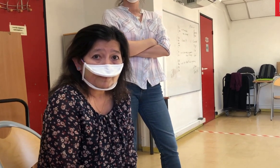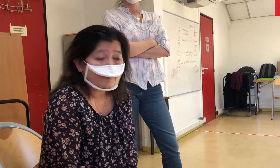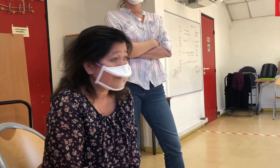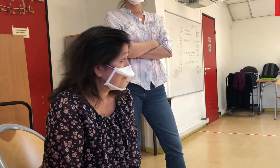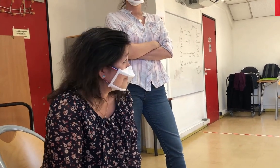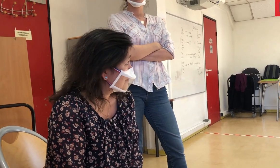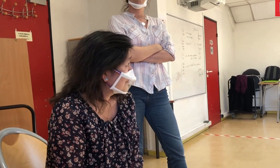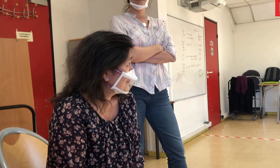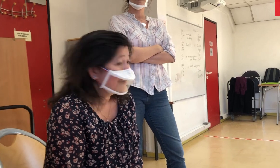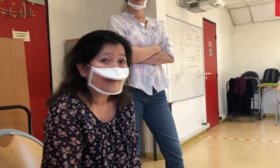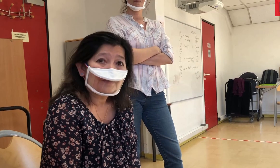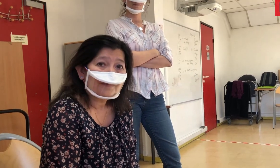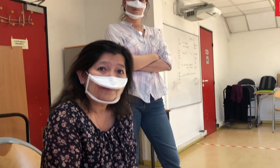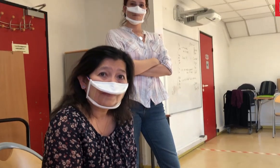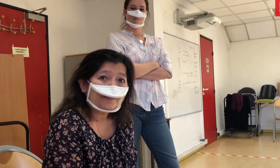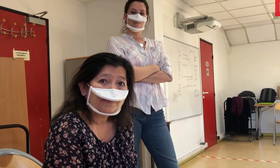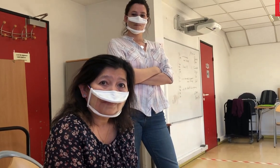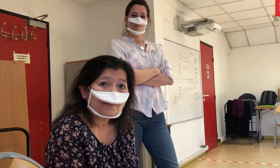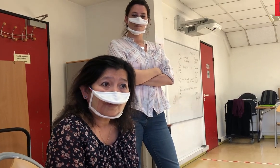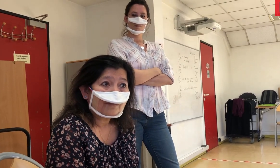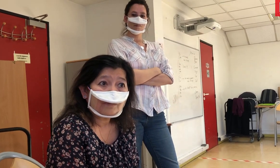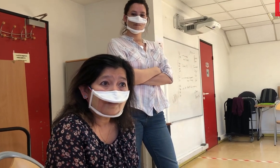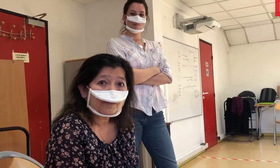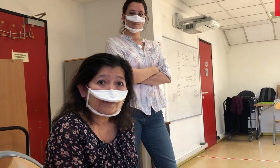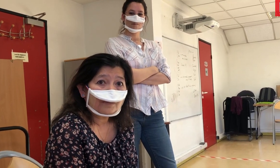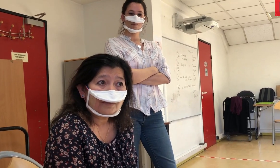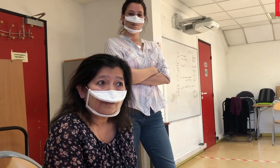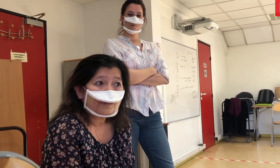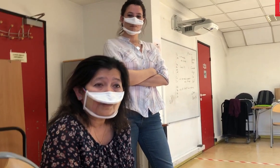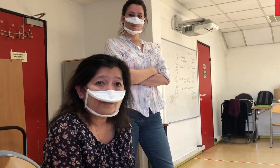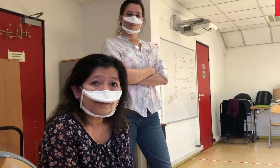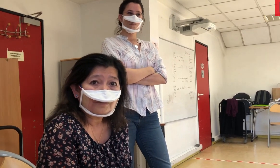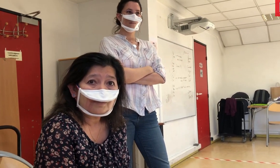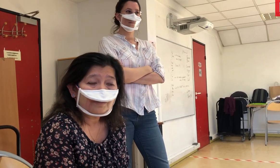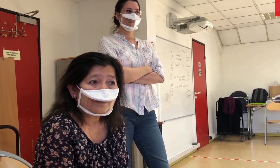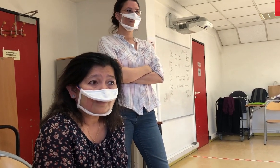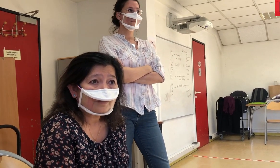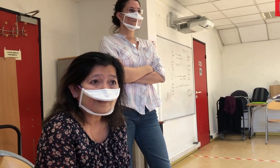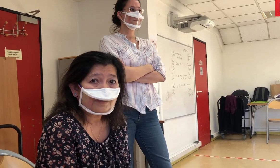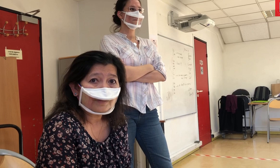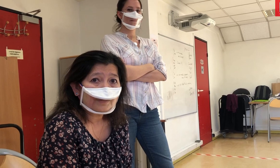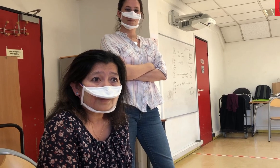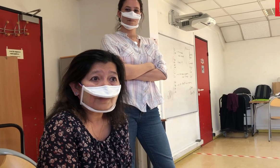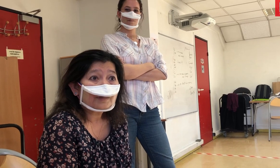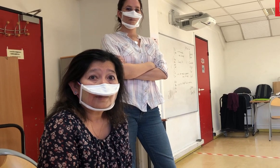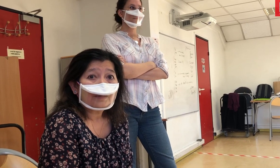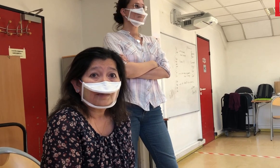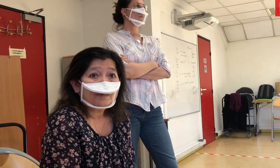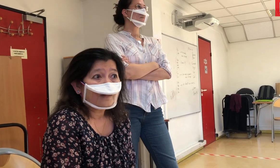c'est principalement ce type de profil-là que vous avez parmi les formations? Comment ça s'est fait en fait? Vous avez eu une demande, vous avez mis des